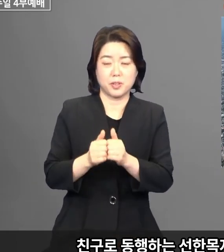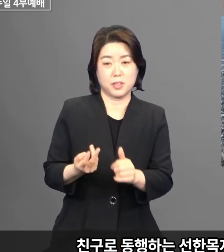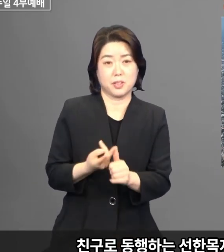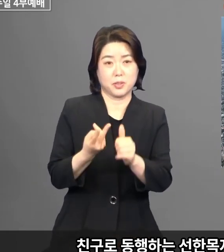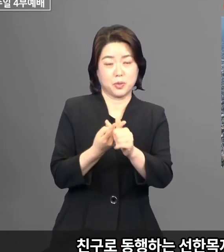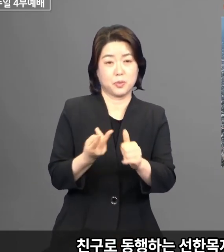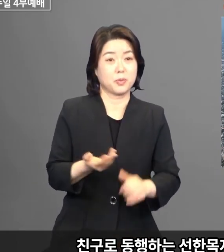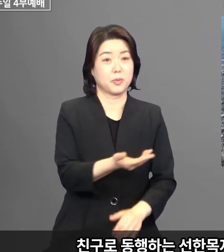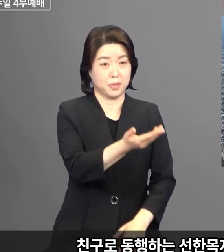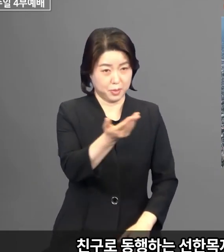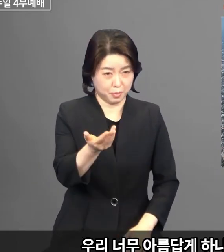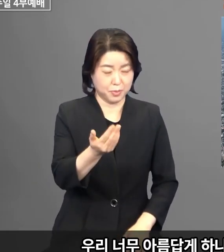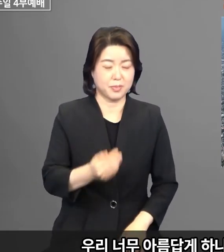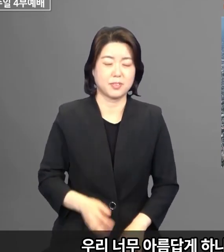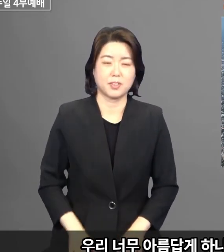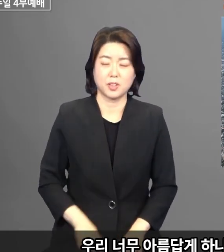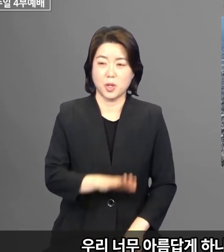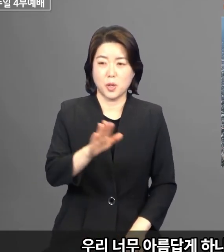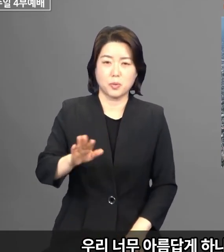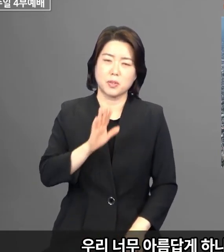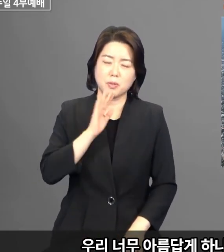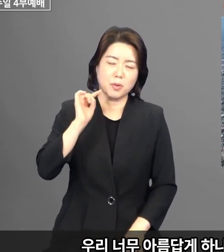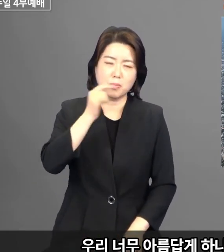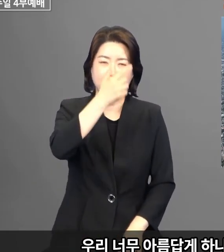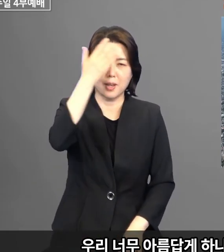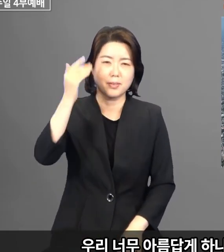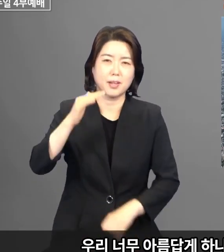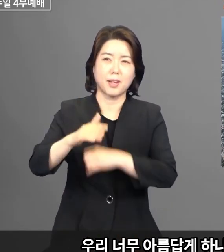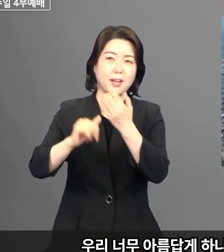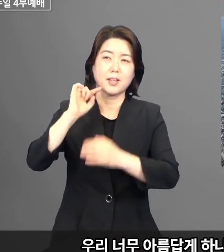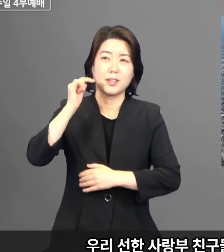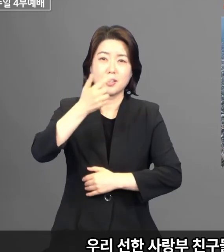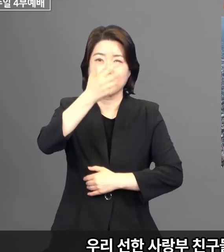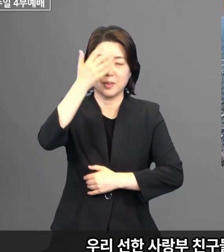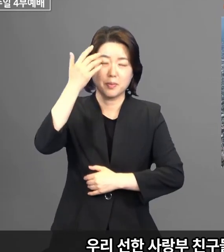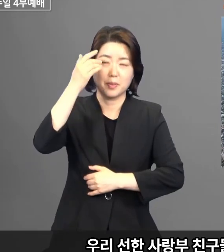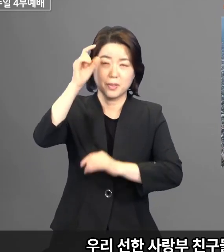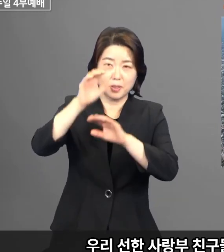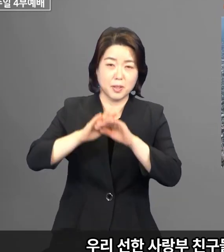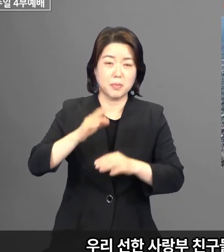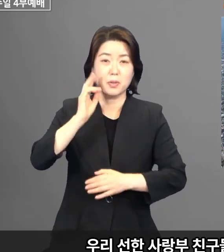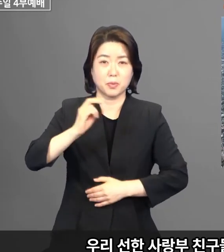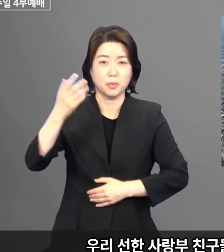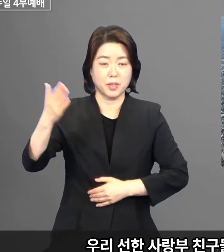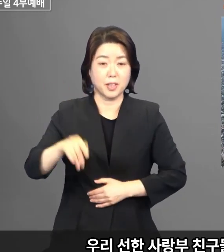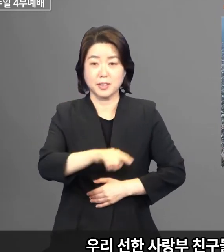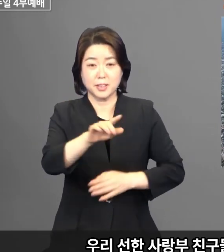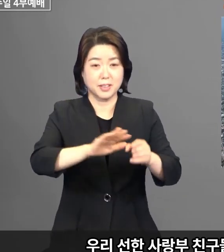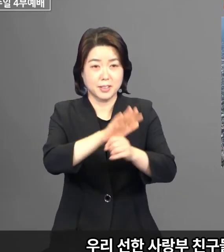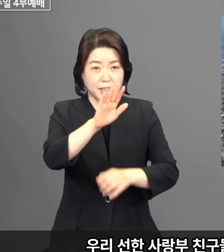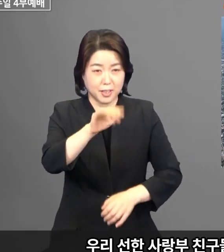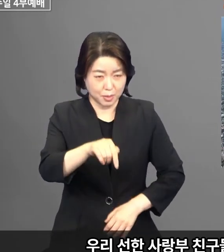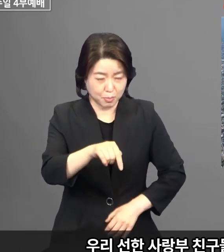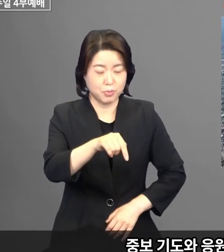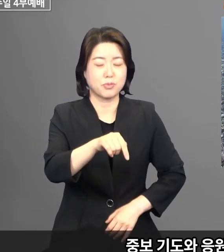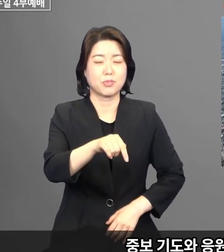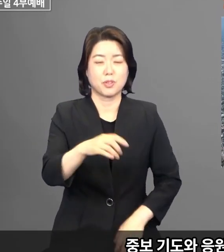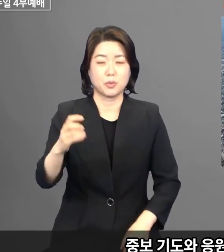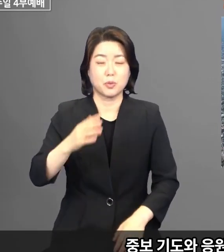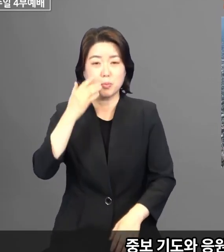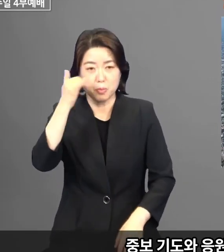성도님 여러분과 우리 너무 아름답게 하나님을 예배하고 노래하는 우리 선한 사랑부 친구들과 부모님,